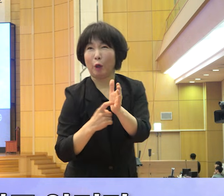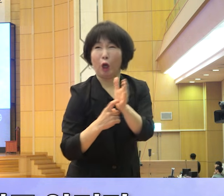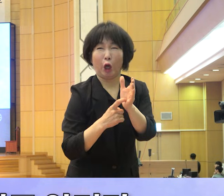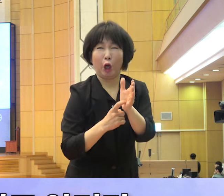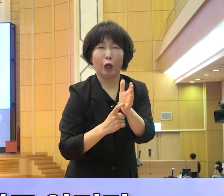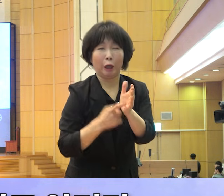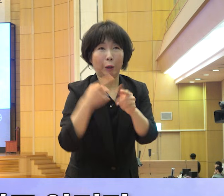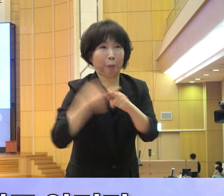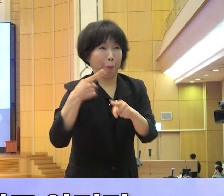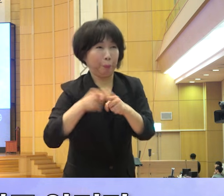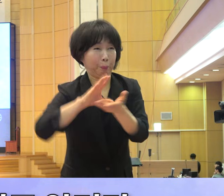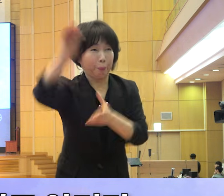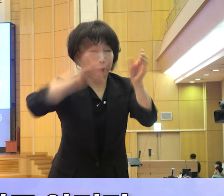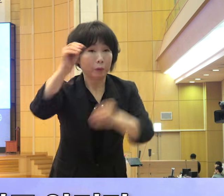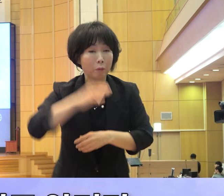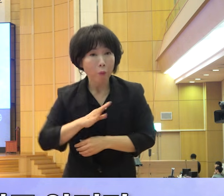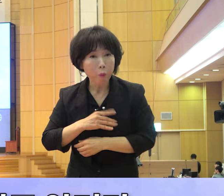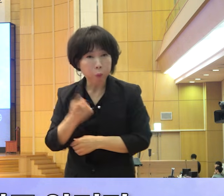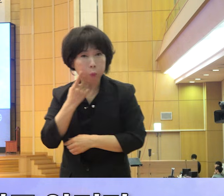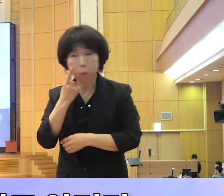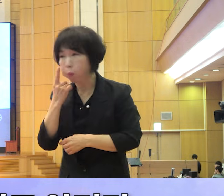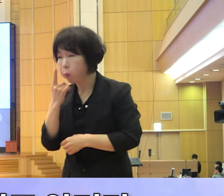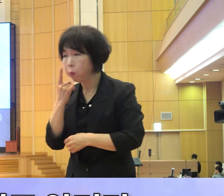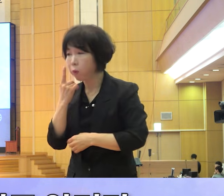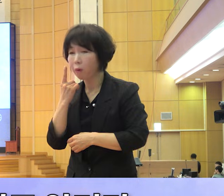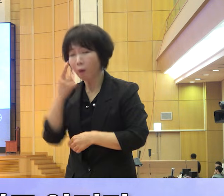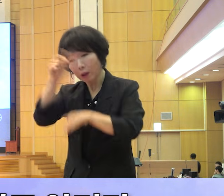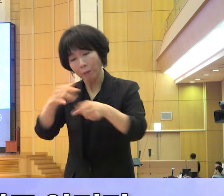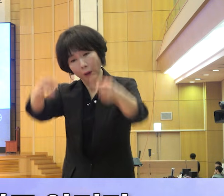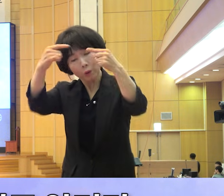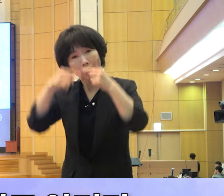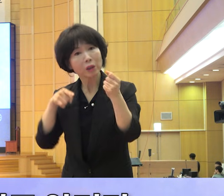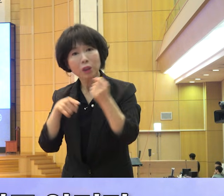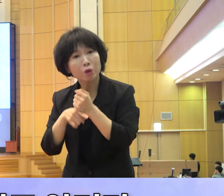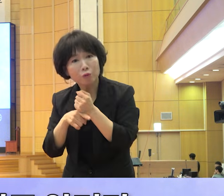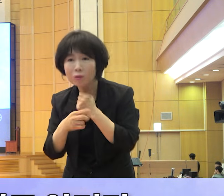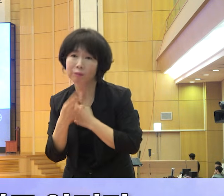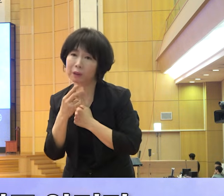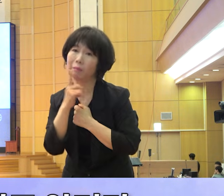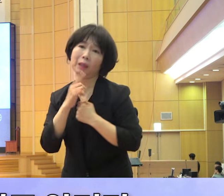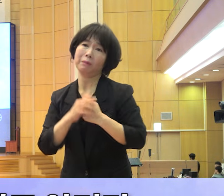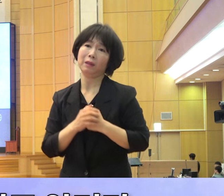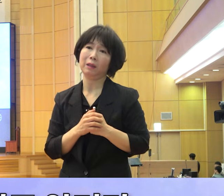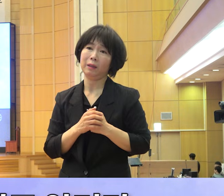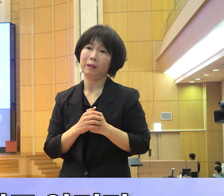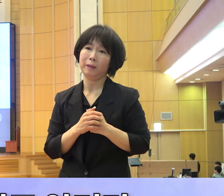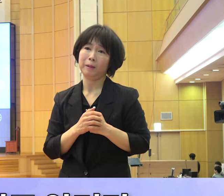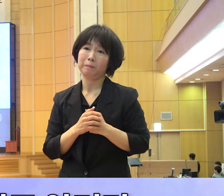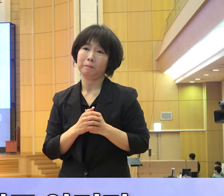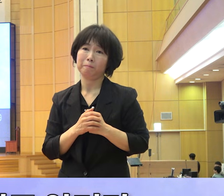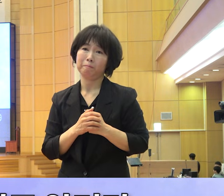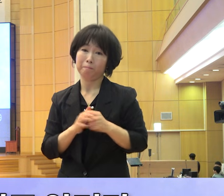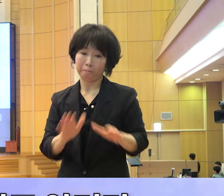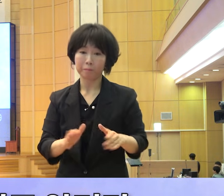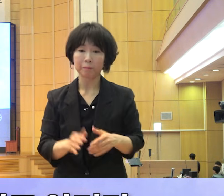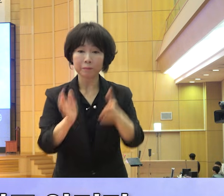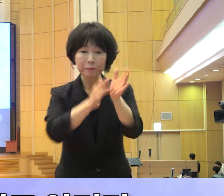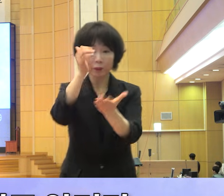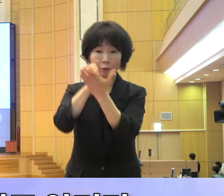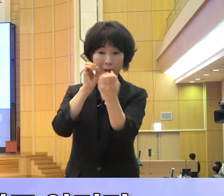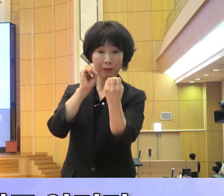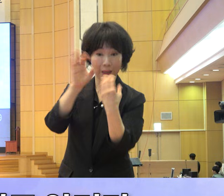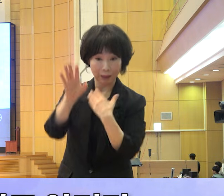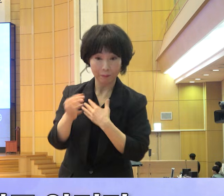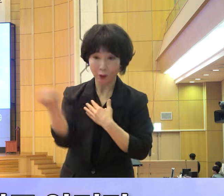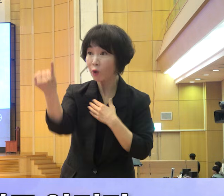여기 이 시간에 예배를 참여한 의미가 없어요. 15장 28절에 이에 예수께서 대답하여 이르시되